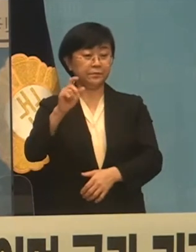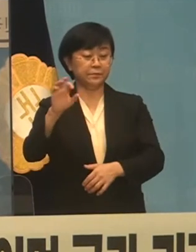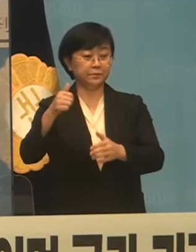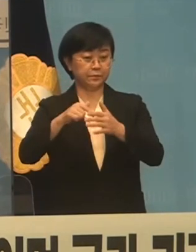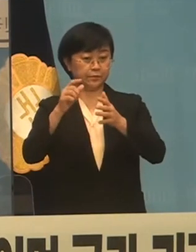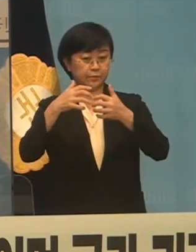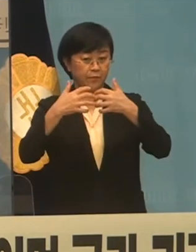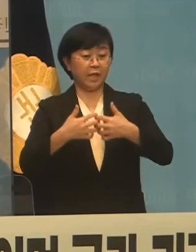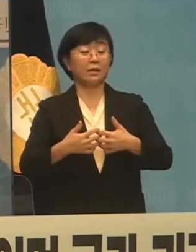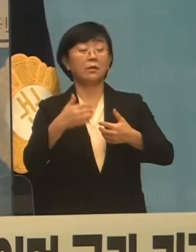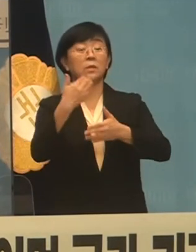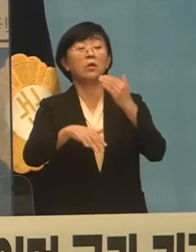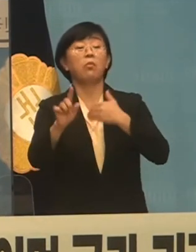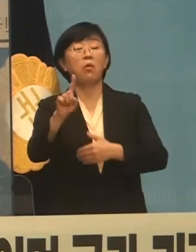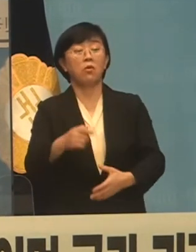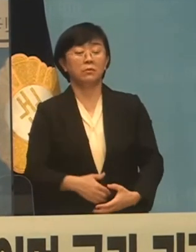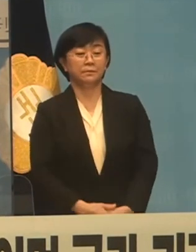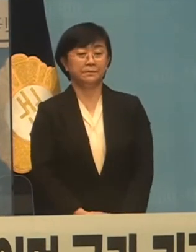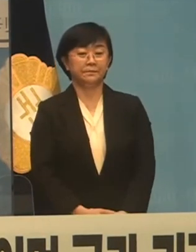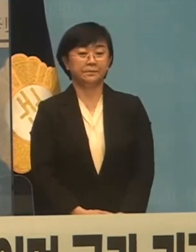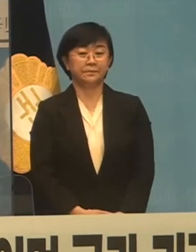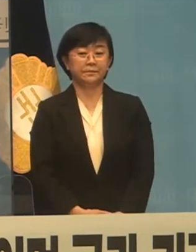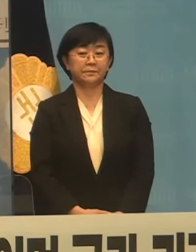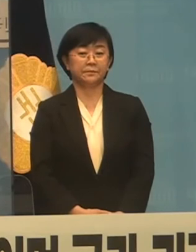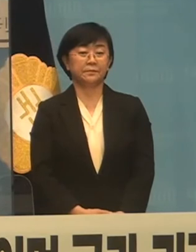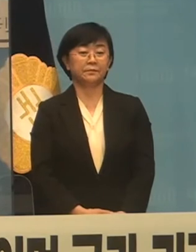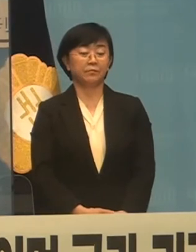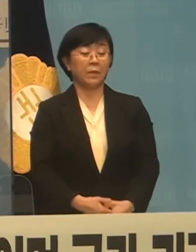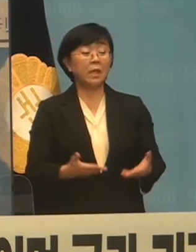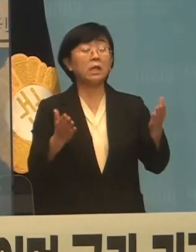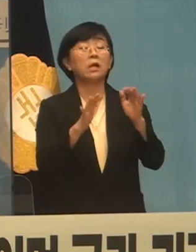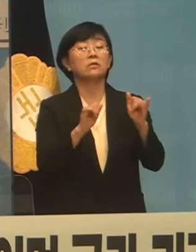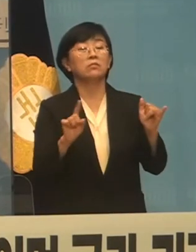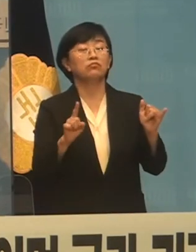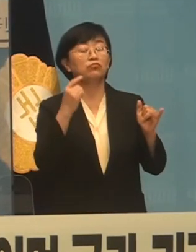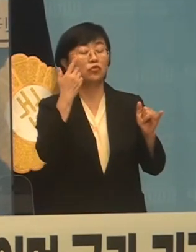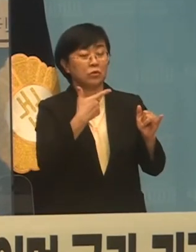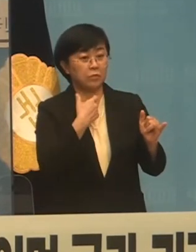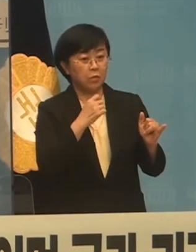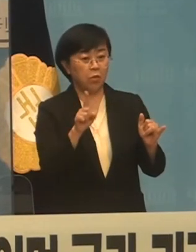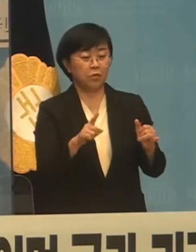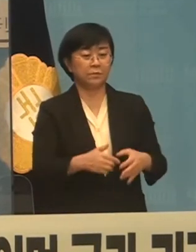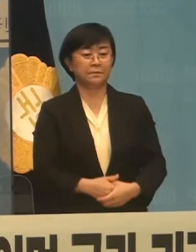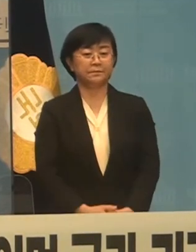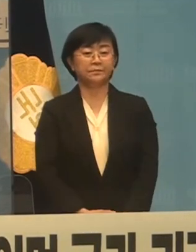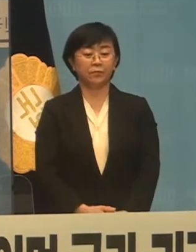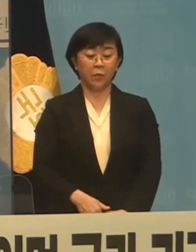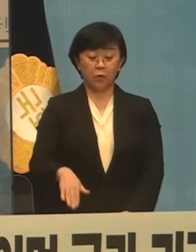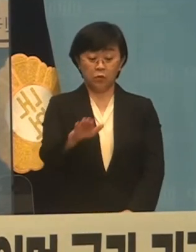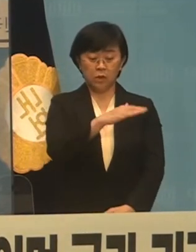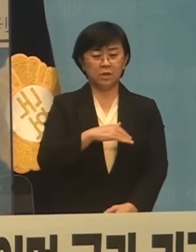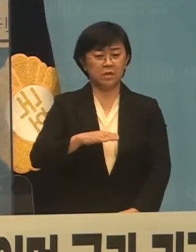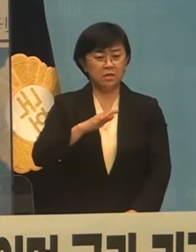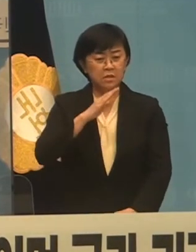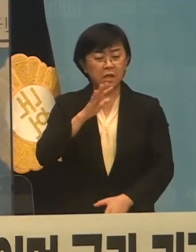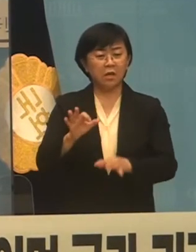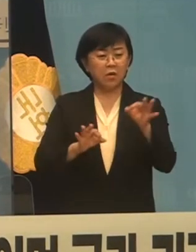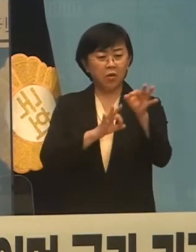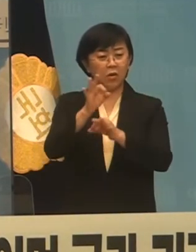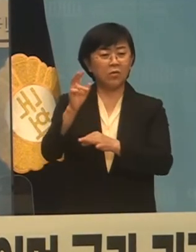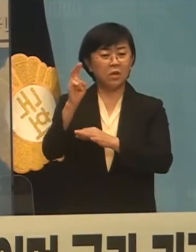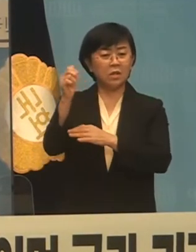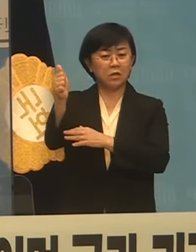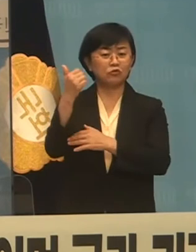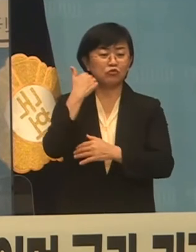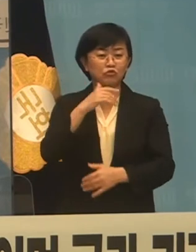뭐이? 두산 공작기계 직원들은 묻습니다. 우리들의 진정한 경영진은